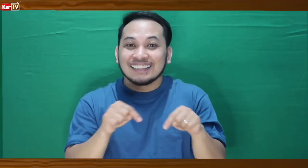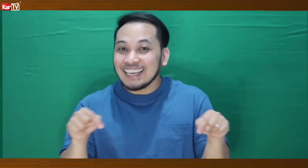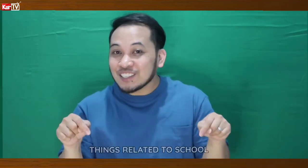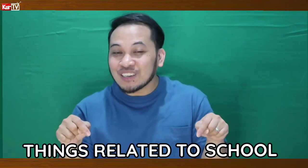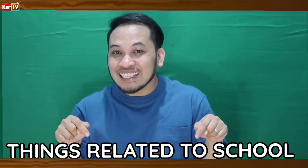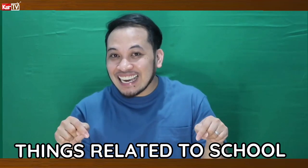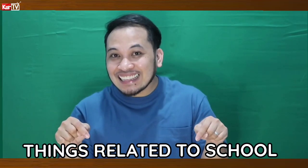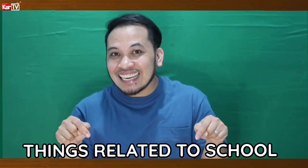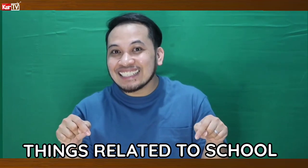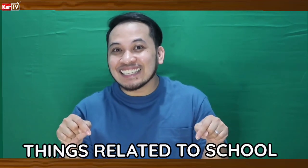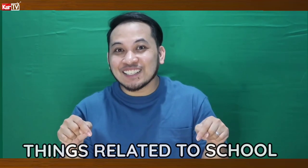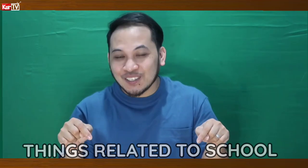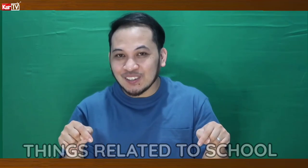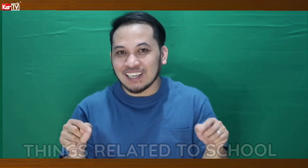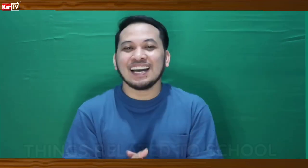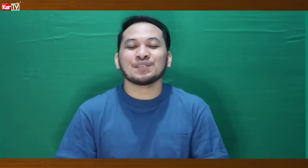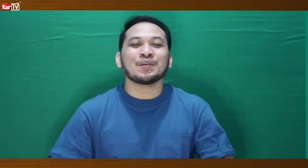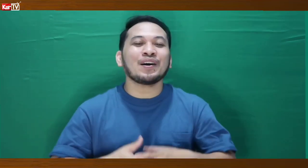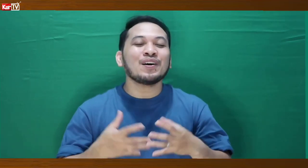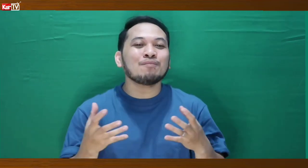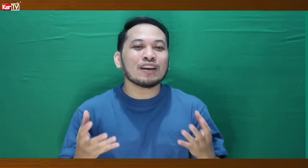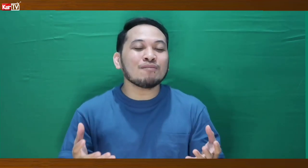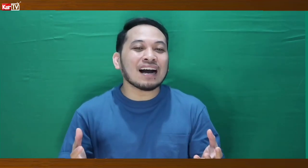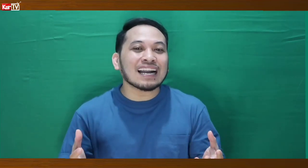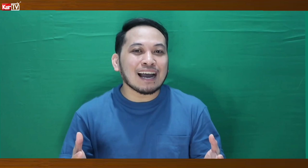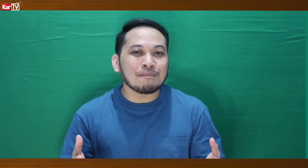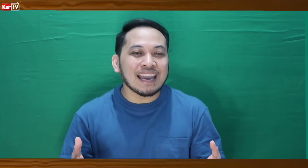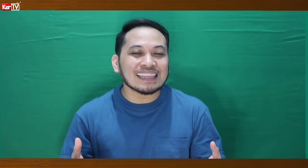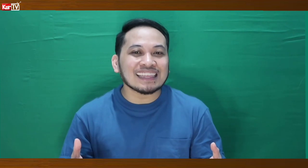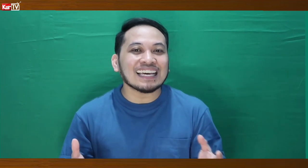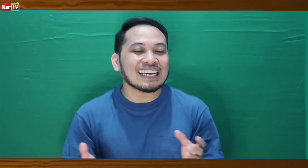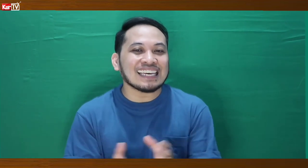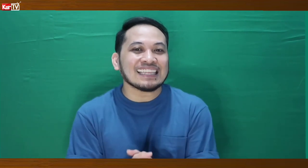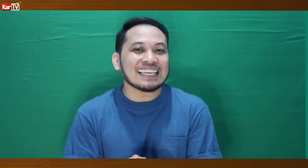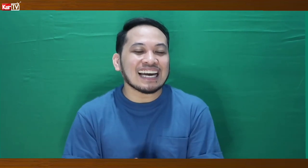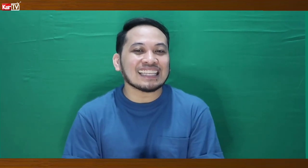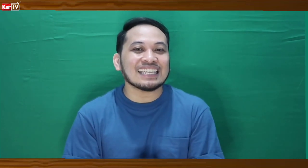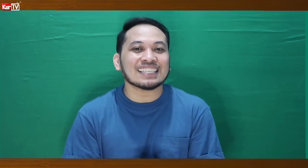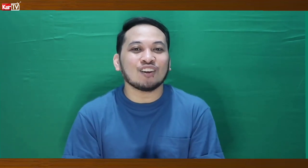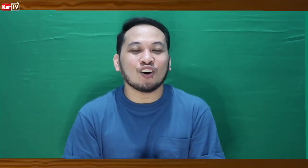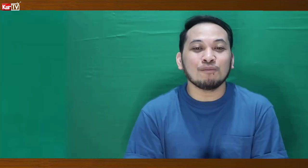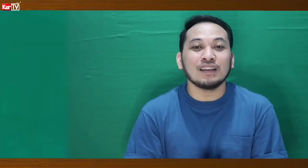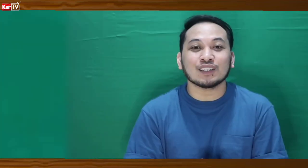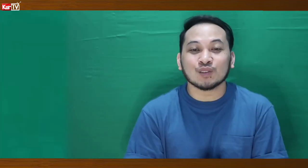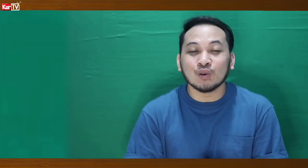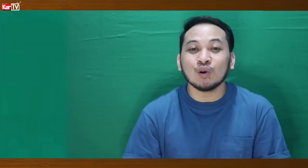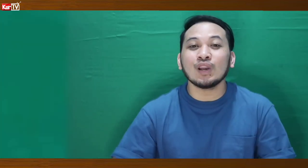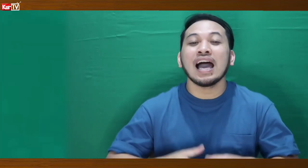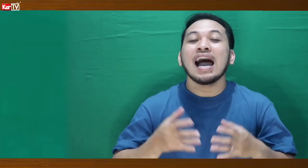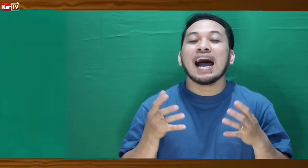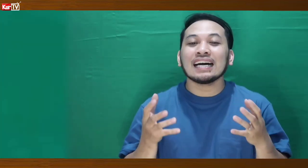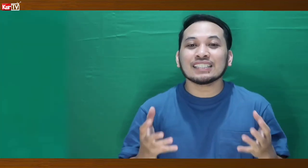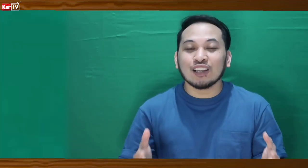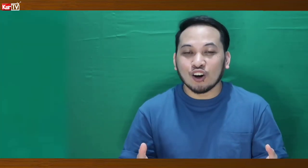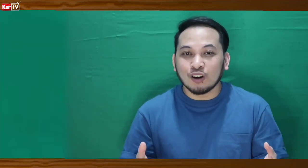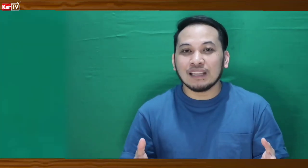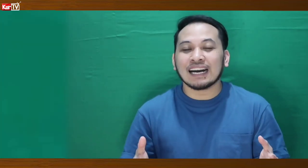Things related sa school Ayan, so ano-ano ba yung mga gamit na nakikita natin sa loob ng school at sa loob ng